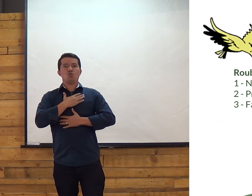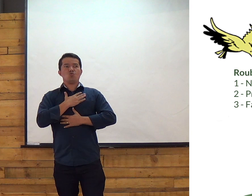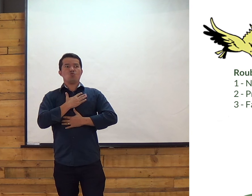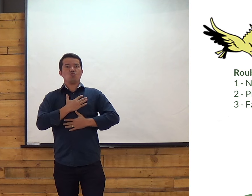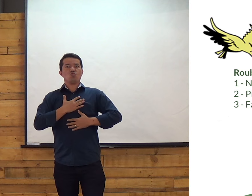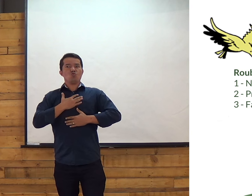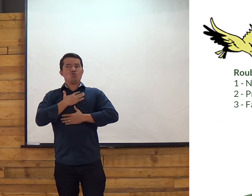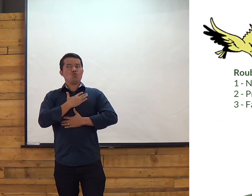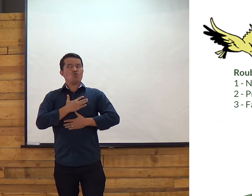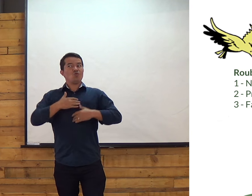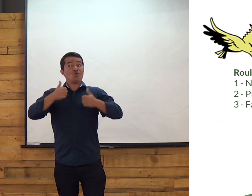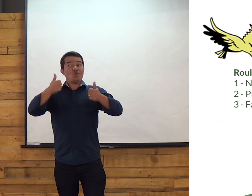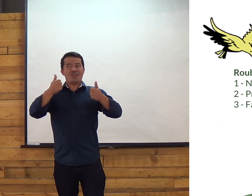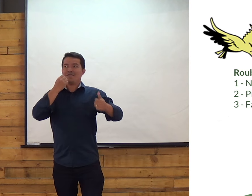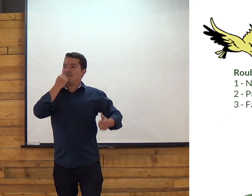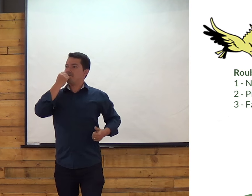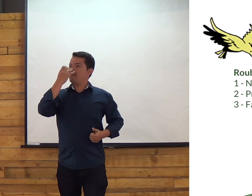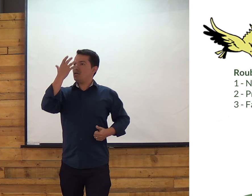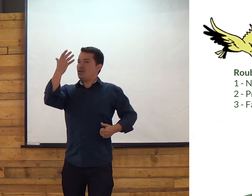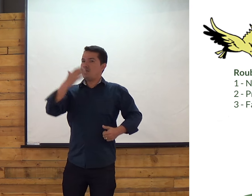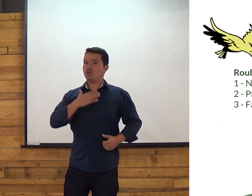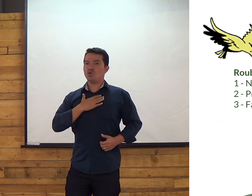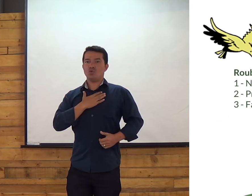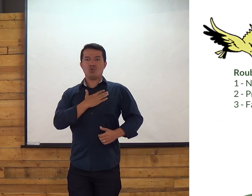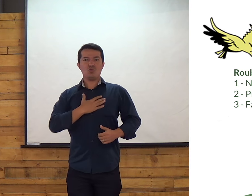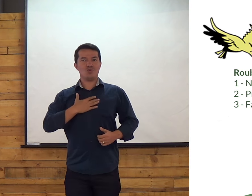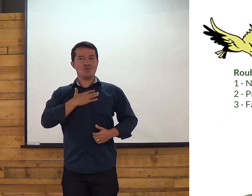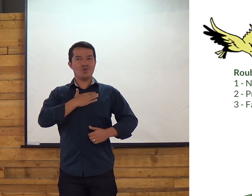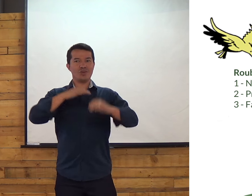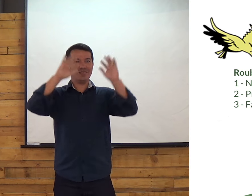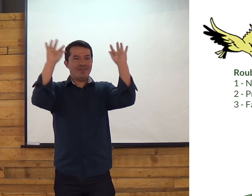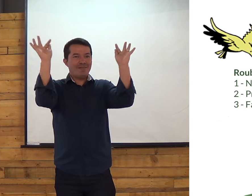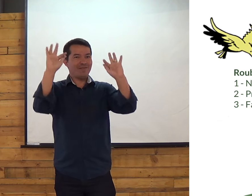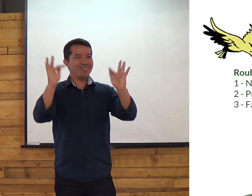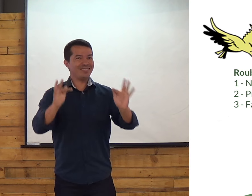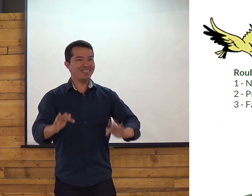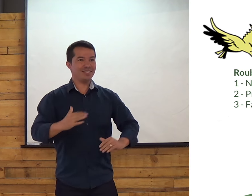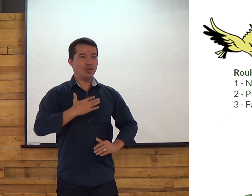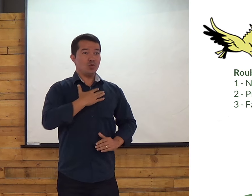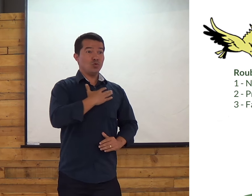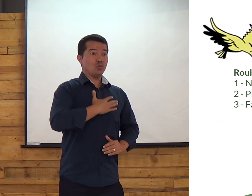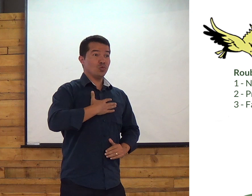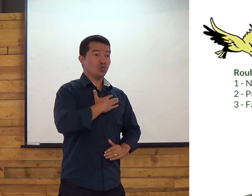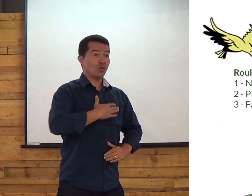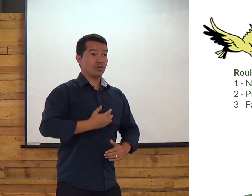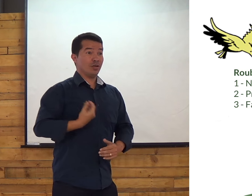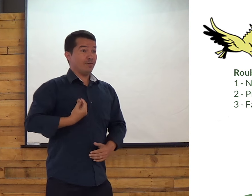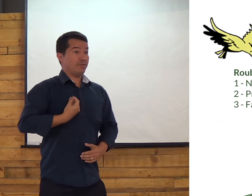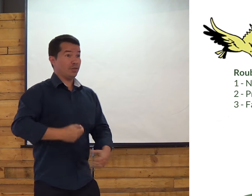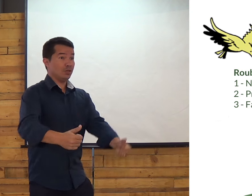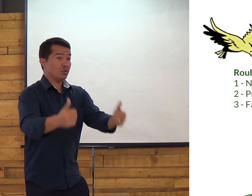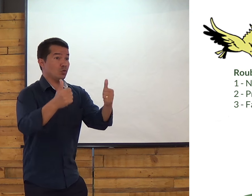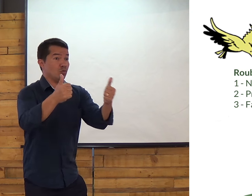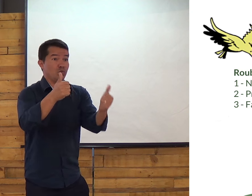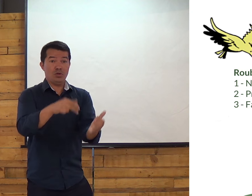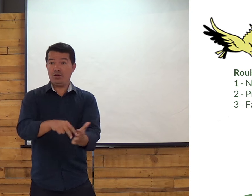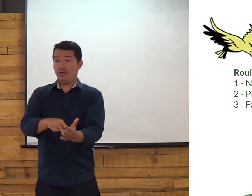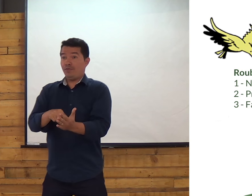quê? Muitas vezes nós gostamos de quê? Estamos bem, estamos felizes, estamos contentes, satisfeitos com